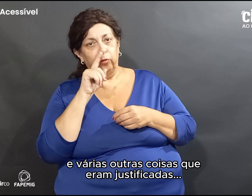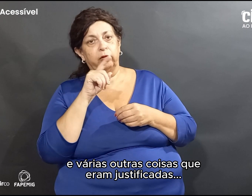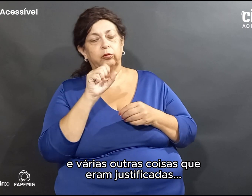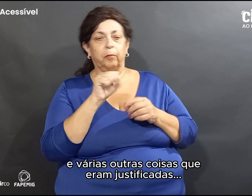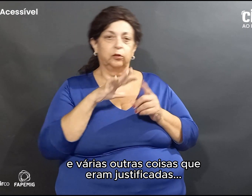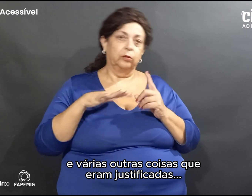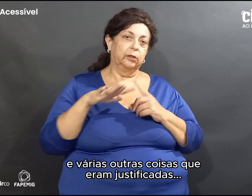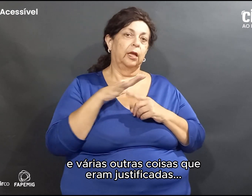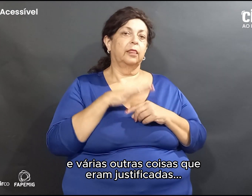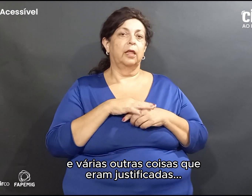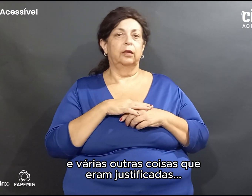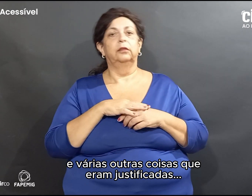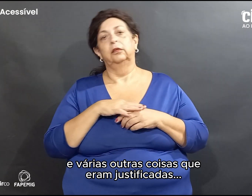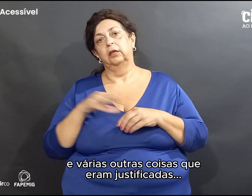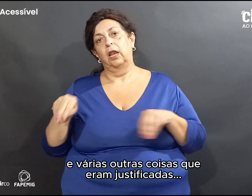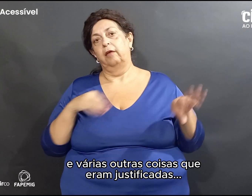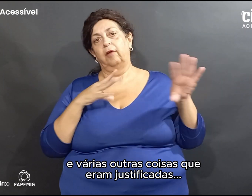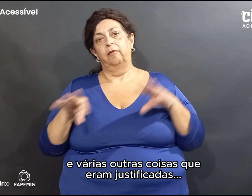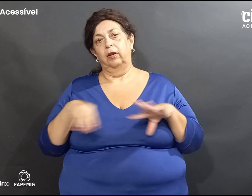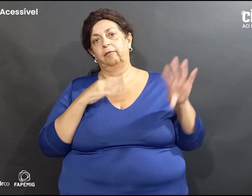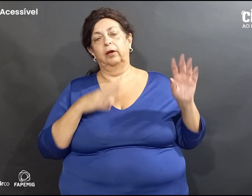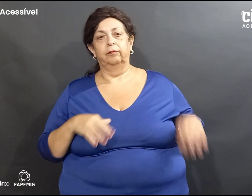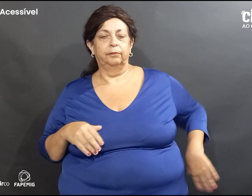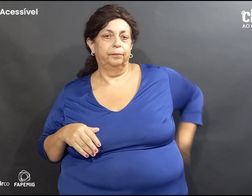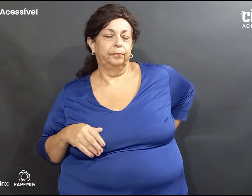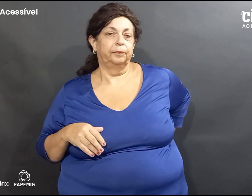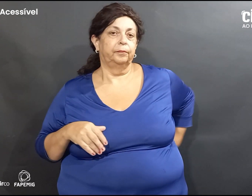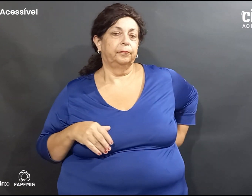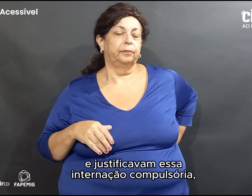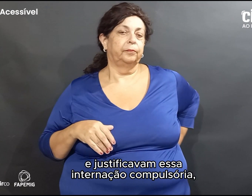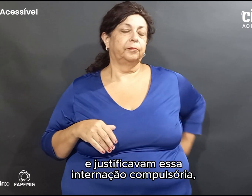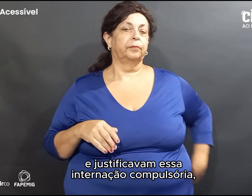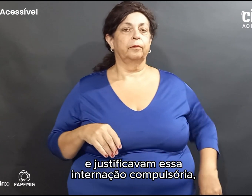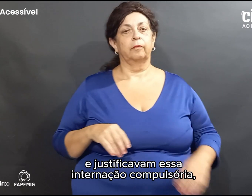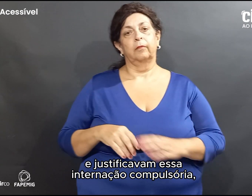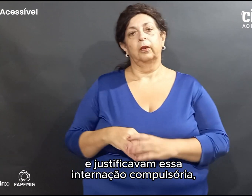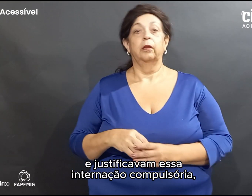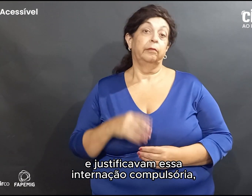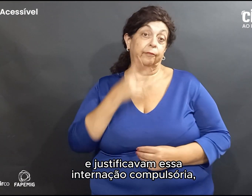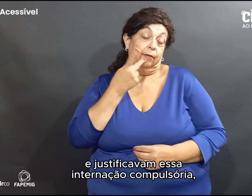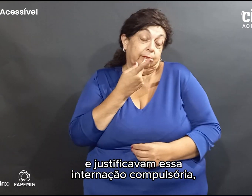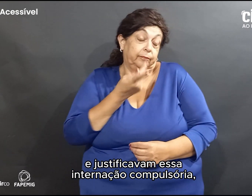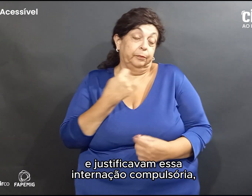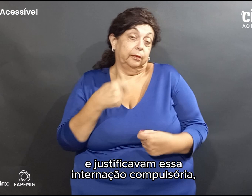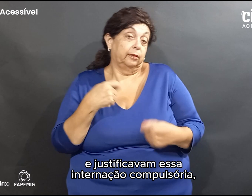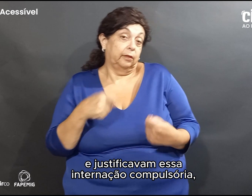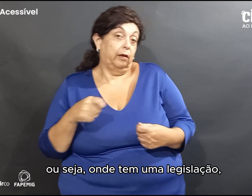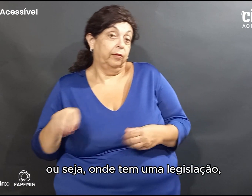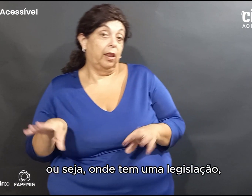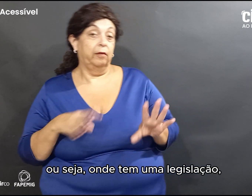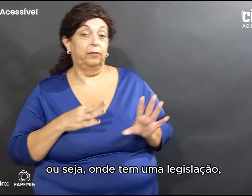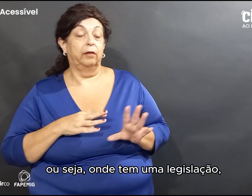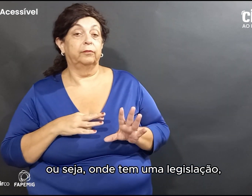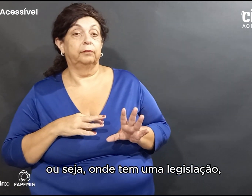que eram justificadas, né? Que justificavam essa internação compulsória, ou seja, né, onde